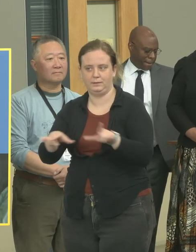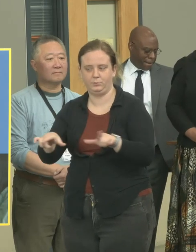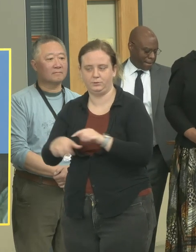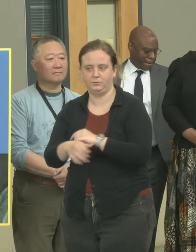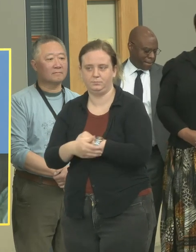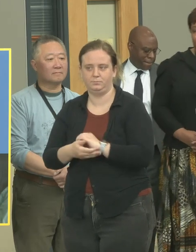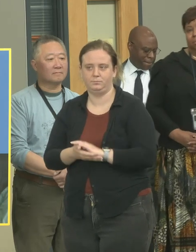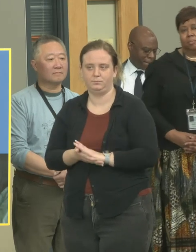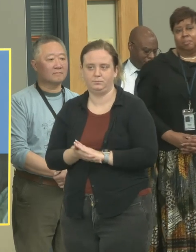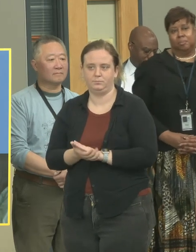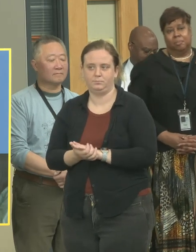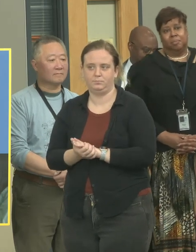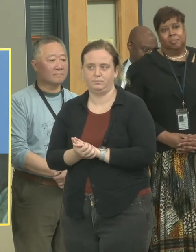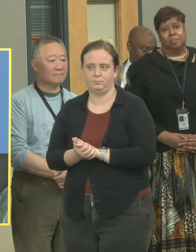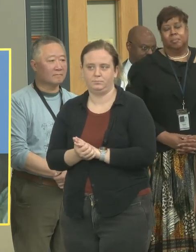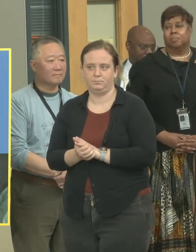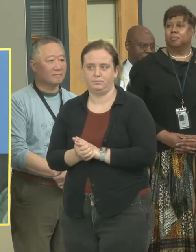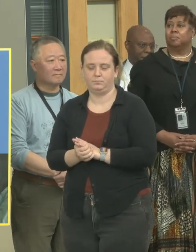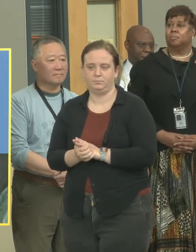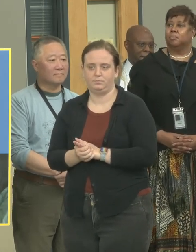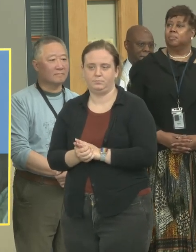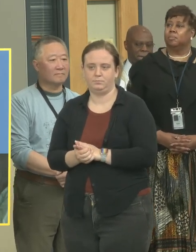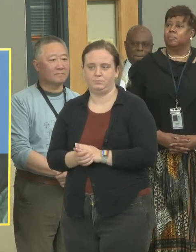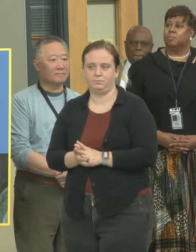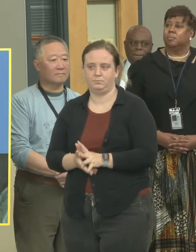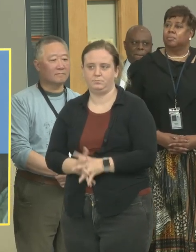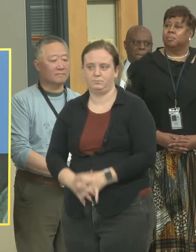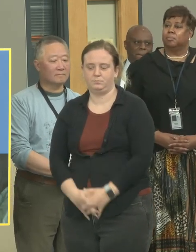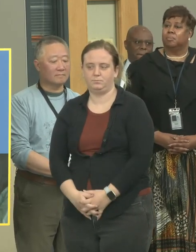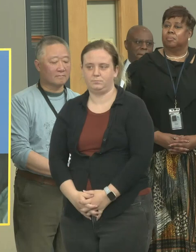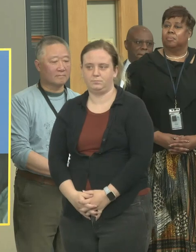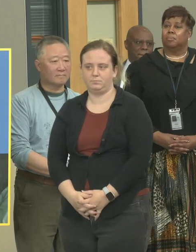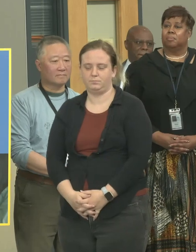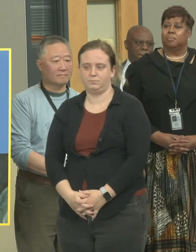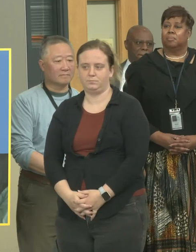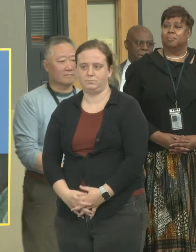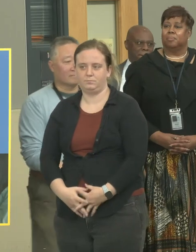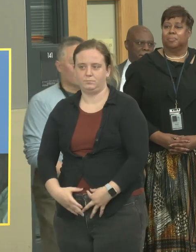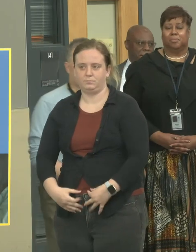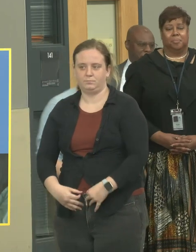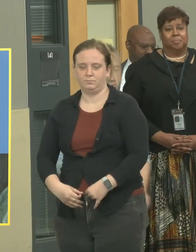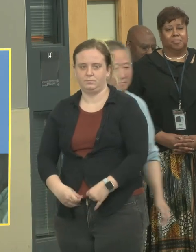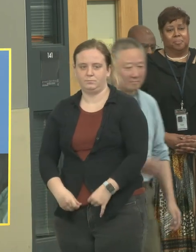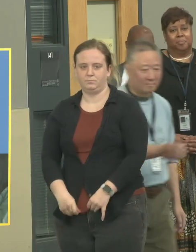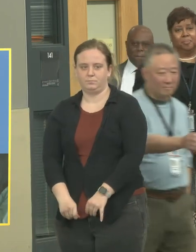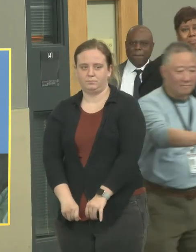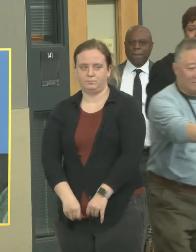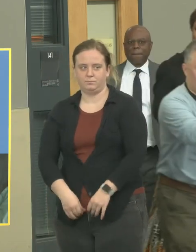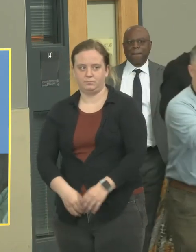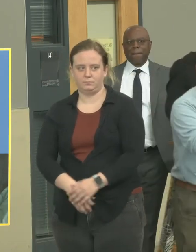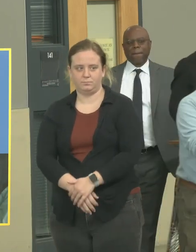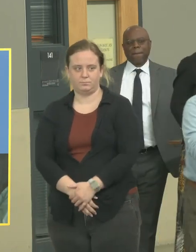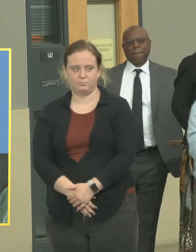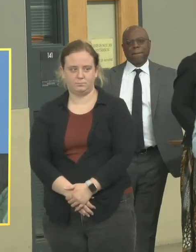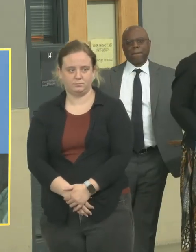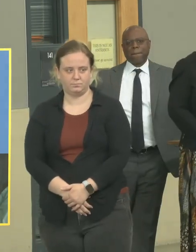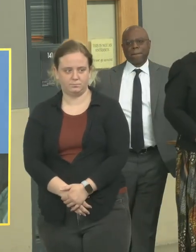የትርጉሞች እቃዎች ስላሉ ከኋላ መጣችሁ መውሰድ ትችላላችሁ። አመሰግናለሁ።